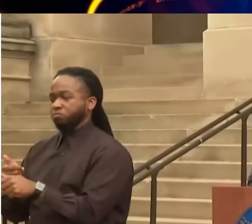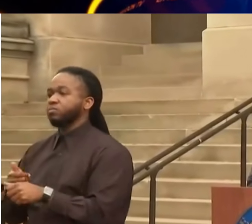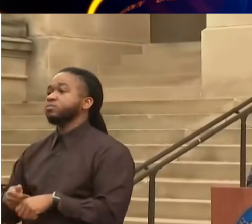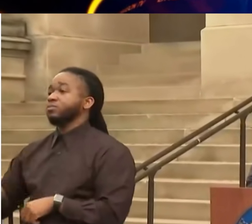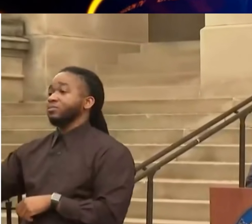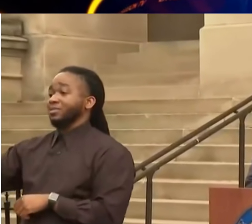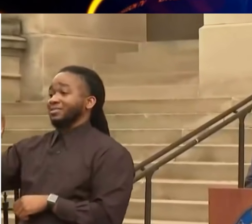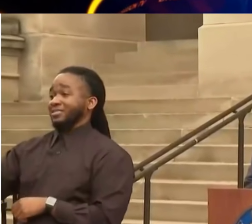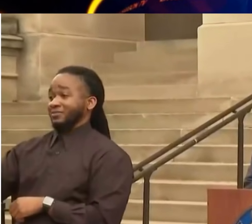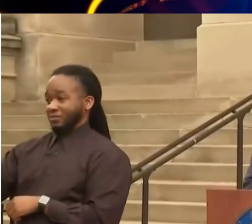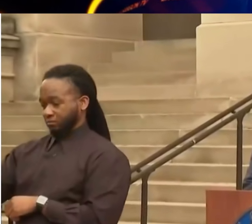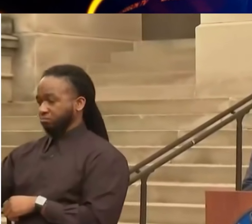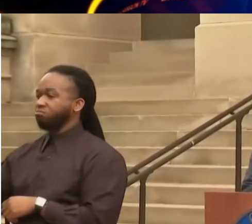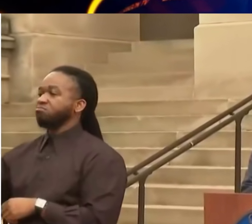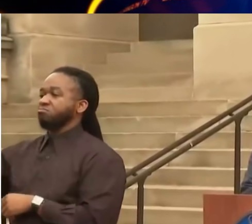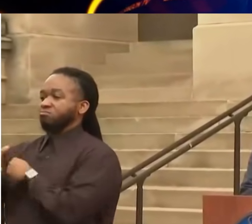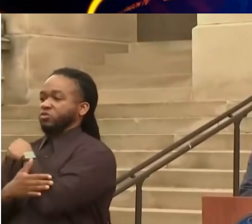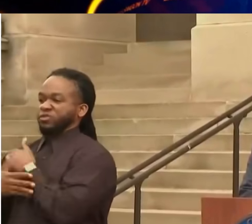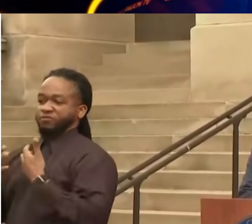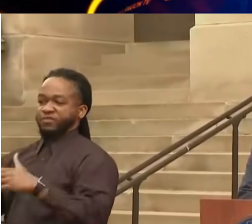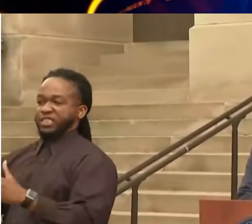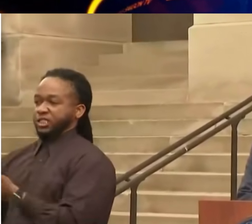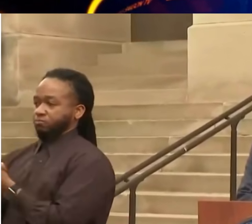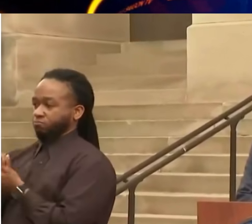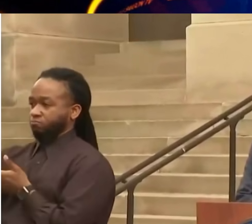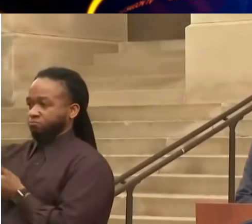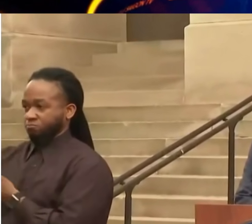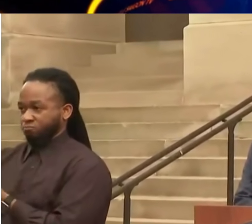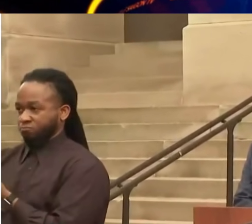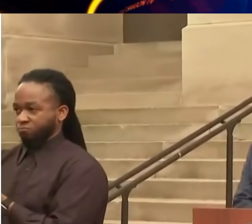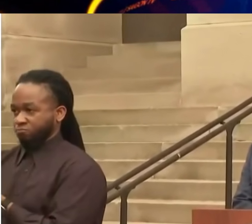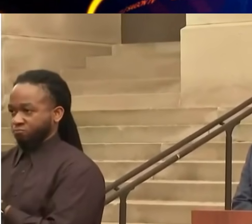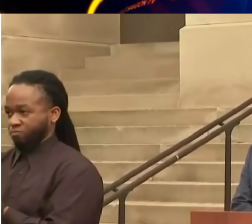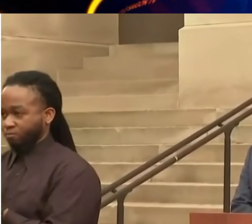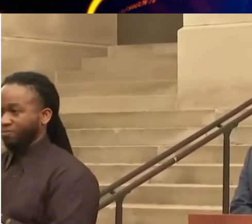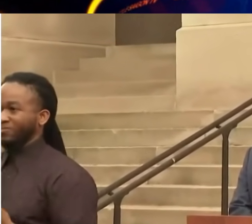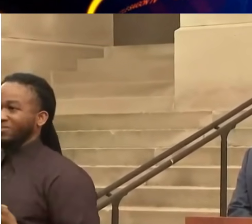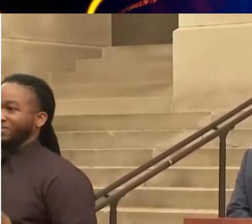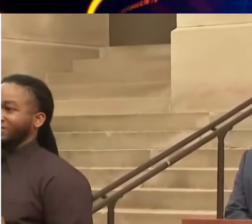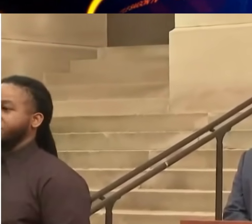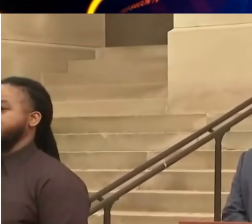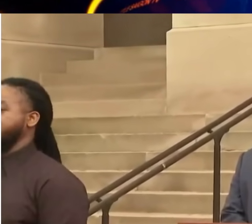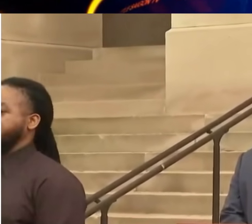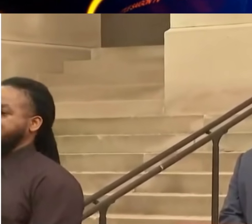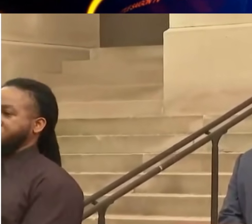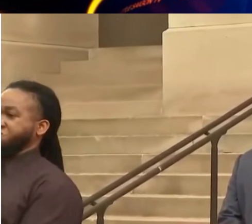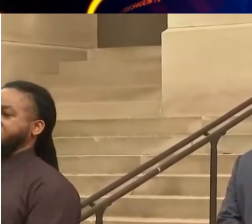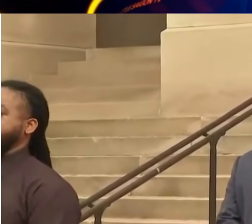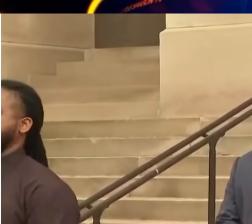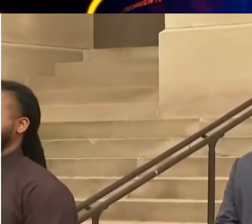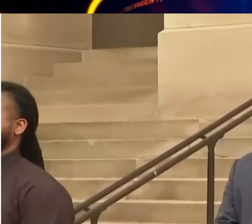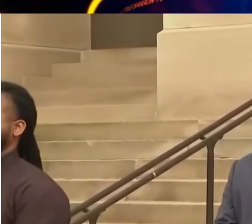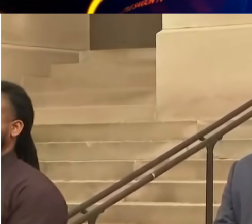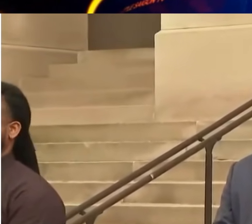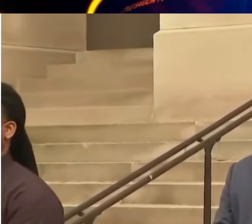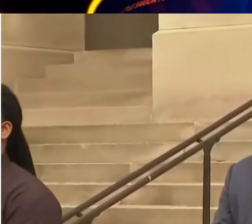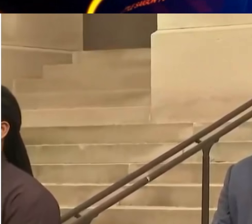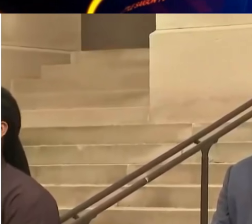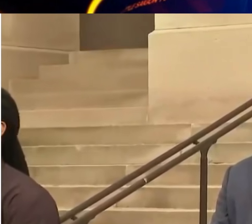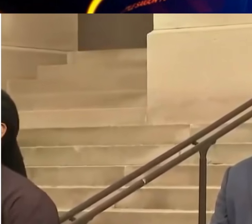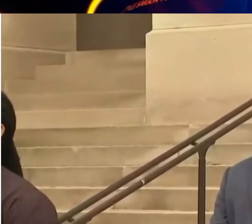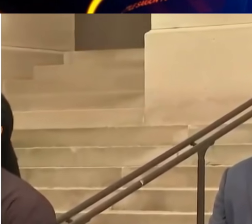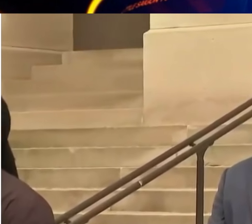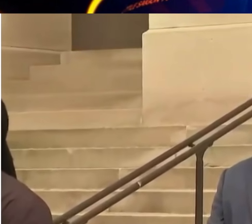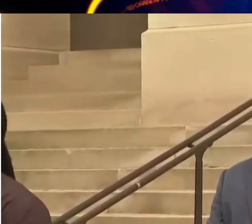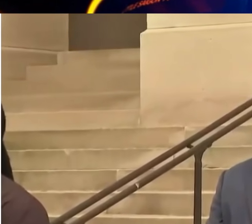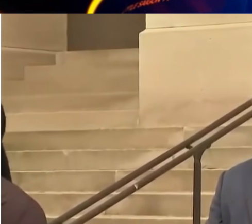Georgia, đó là lý do ông nói rằng vì cái khoảng cách nó quá nhỏ đi, cho nên bắt buộc tiểu bang phải đếm phiếu